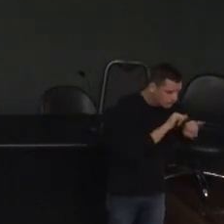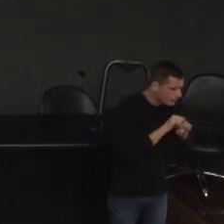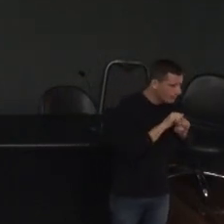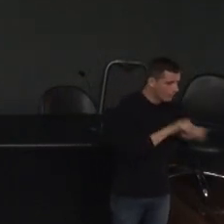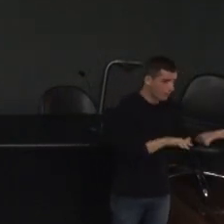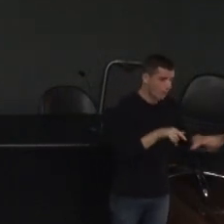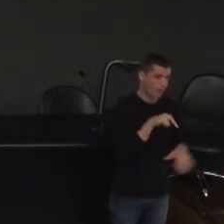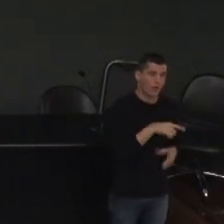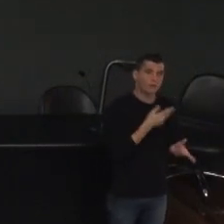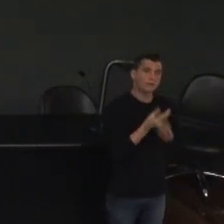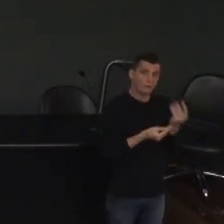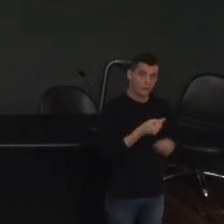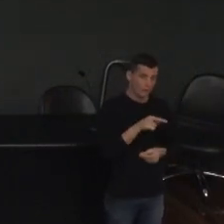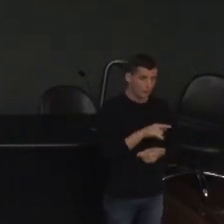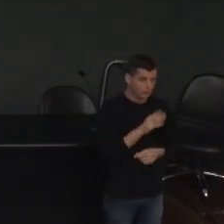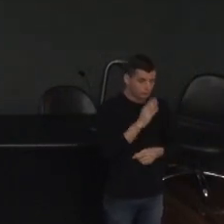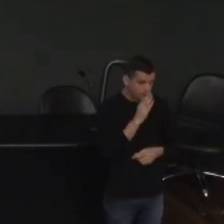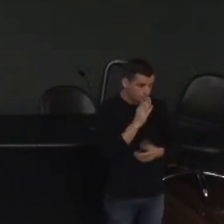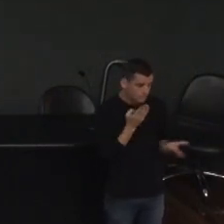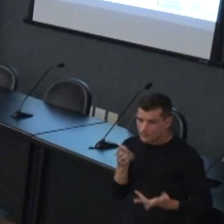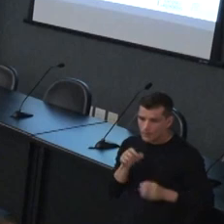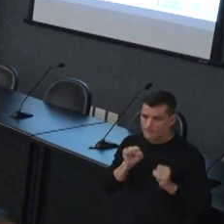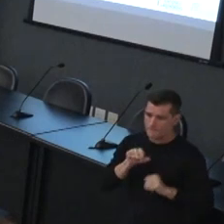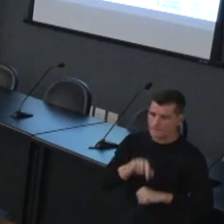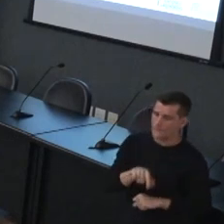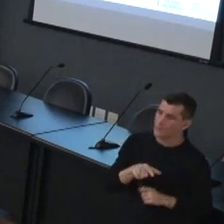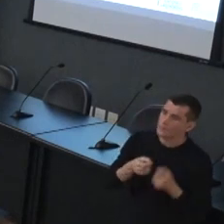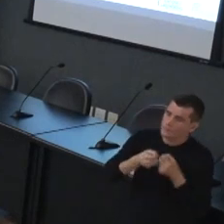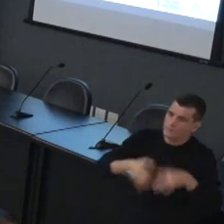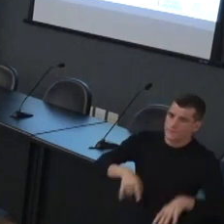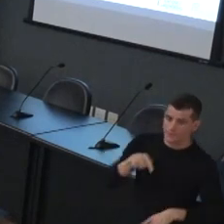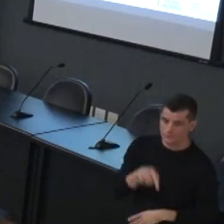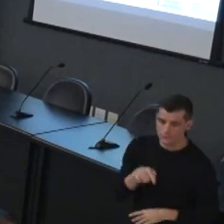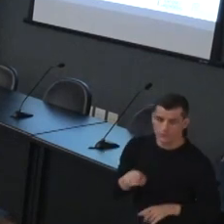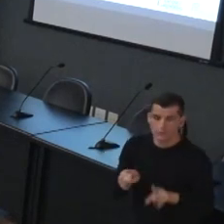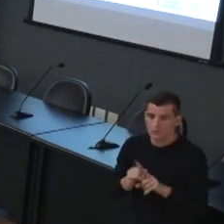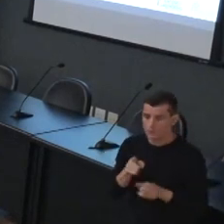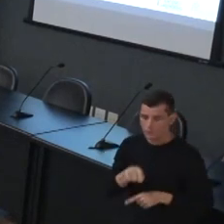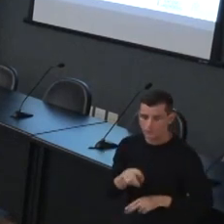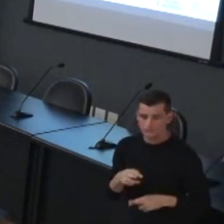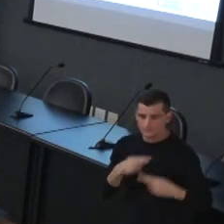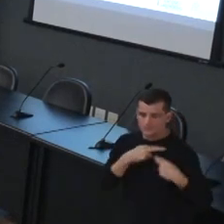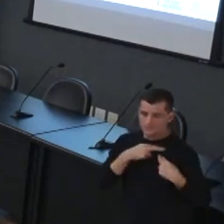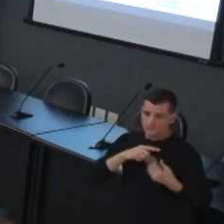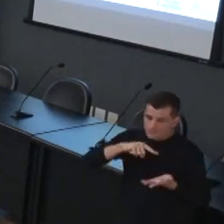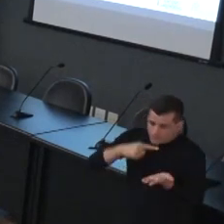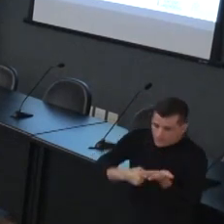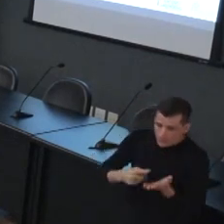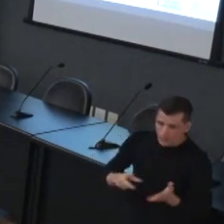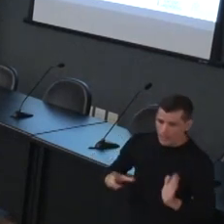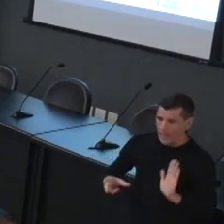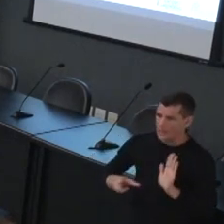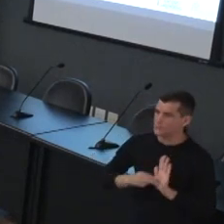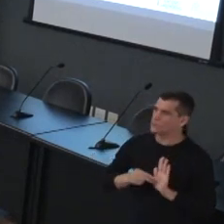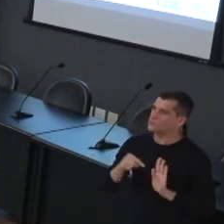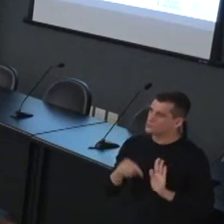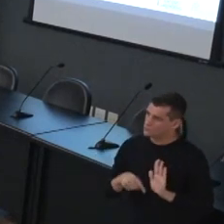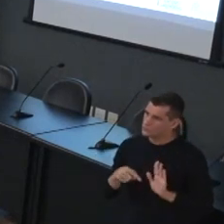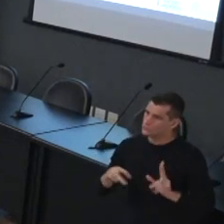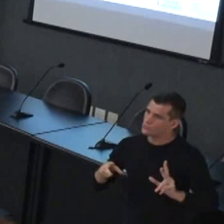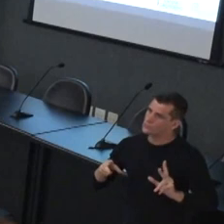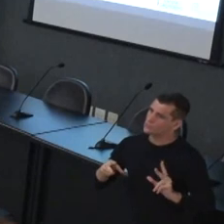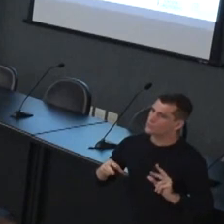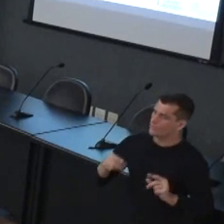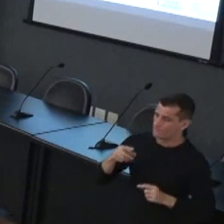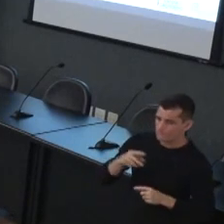regresso e pode eventualmente arcar com o valor da multa arcar com o valor da sanção em juízo e daí